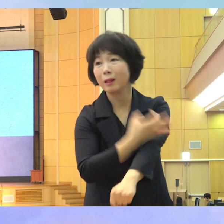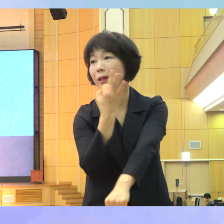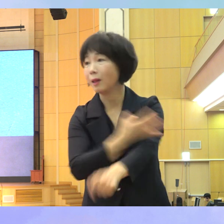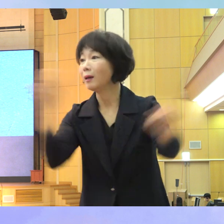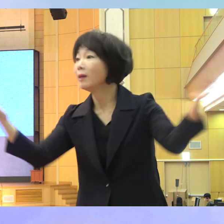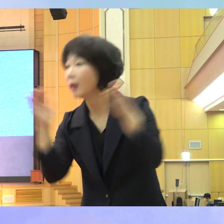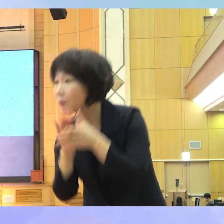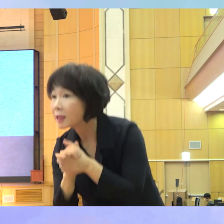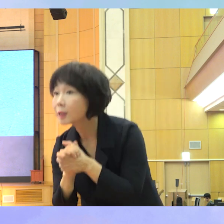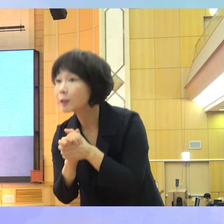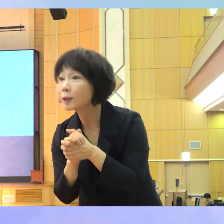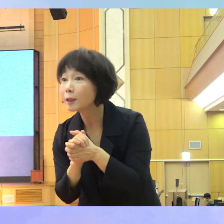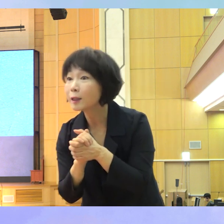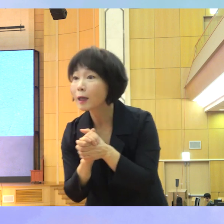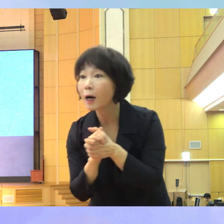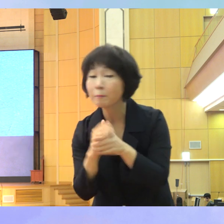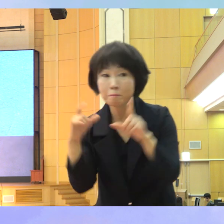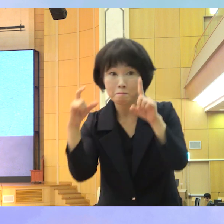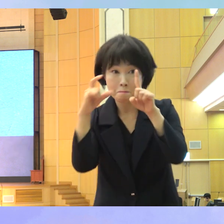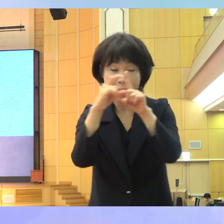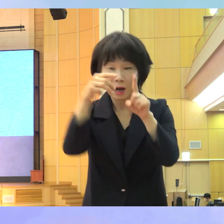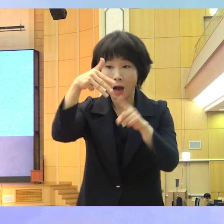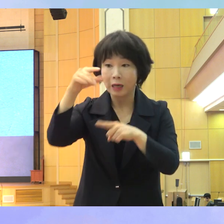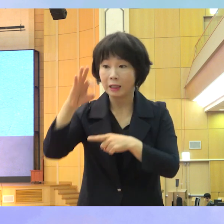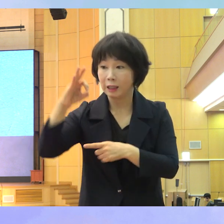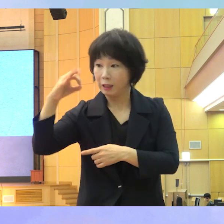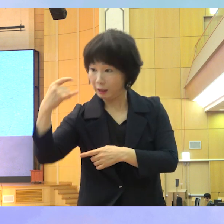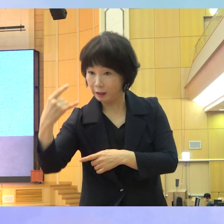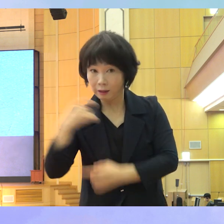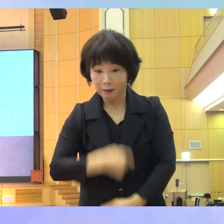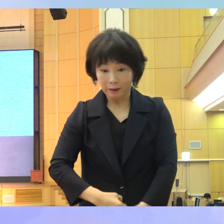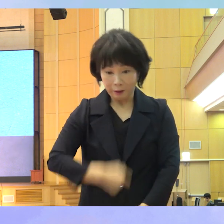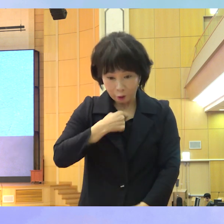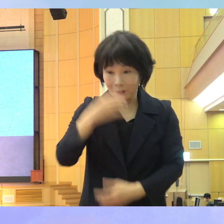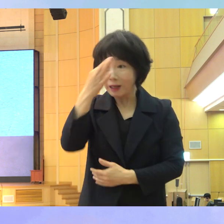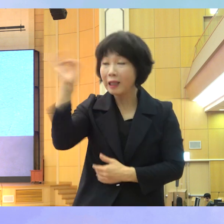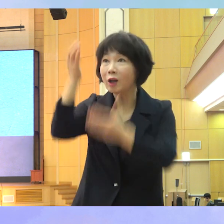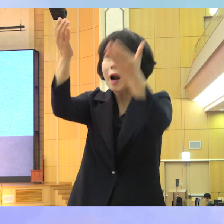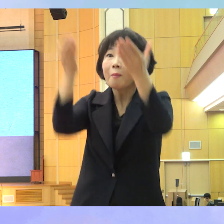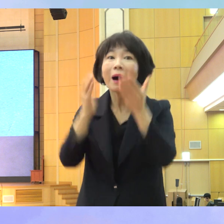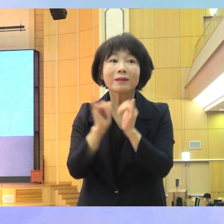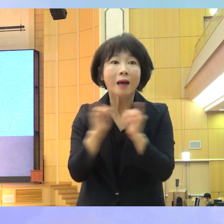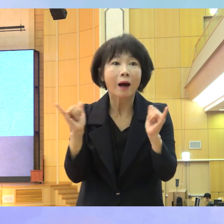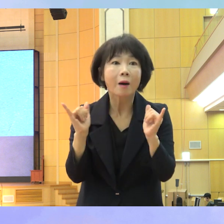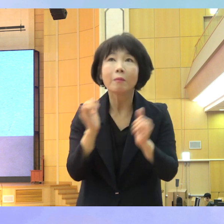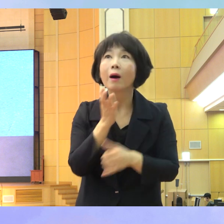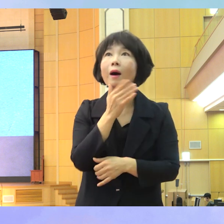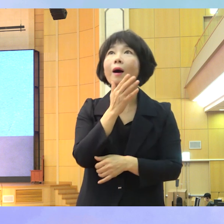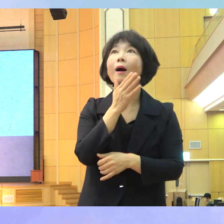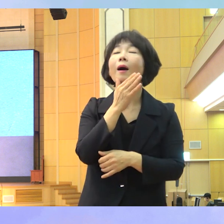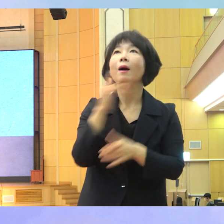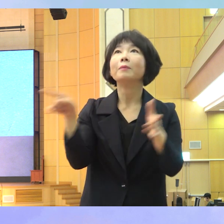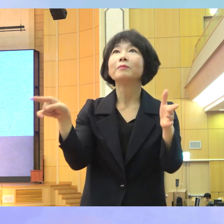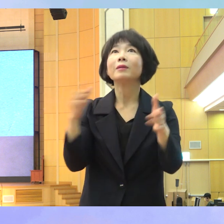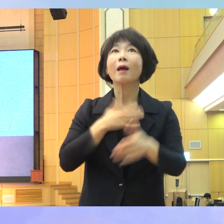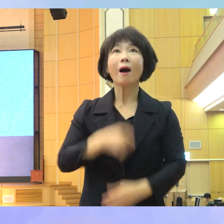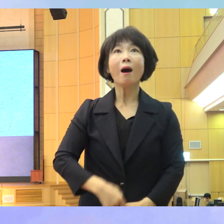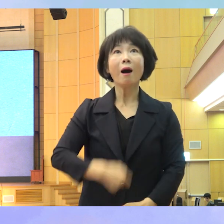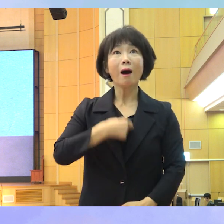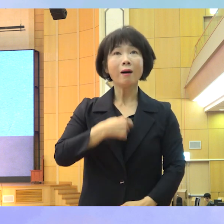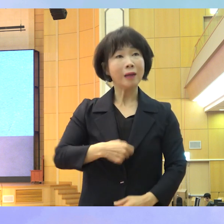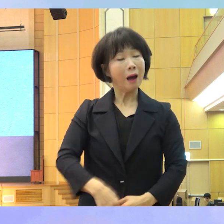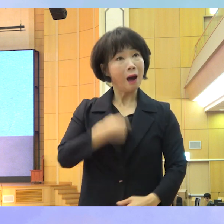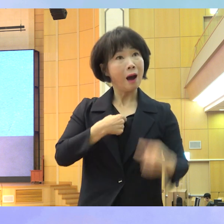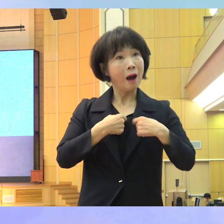그래서요, 이 칭의, 말 그대로 의롭다 하심을 받은 사람들은 이게 믿어지고 확고하면